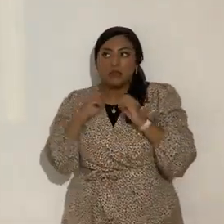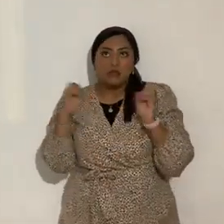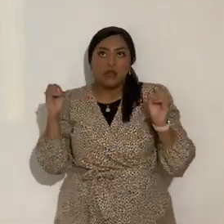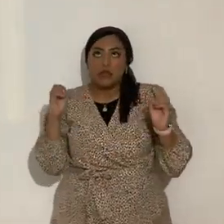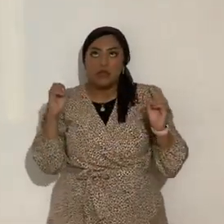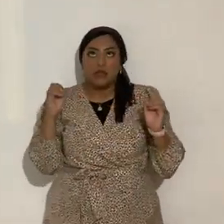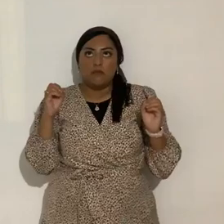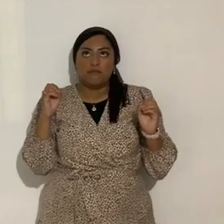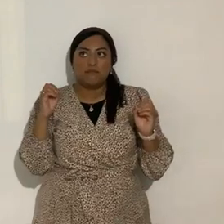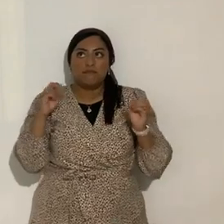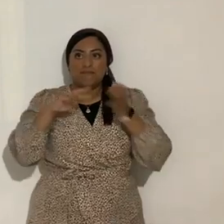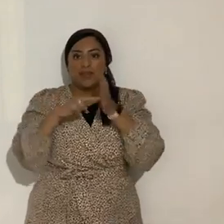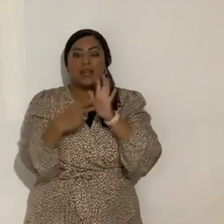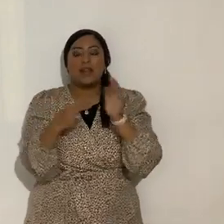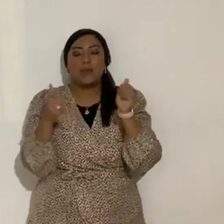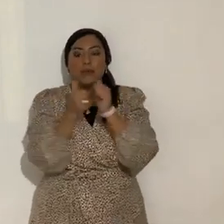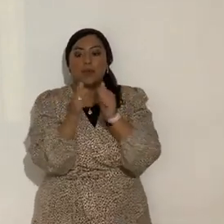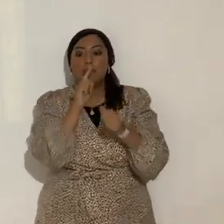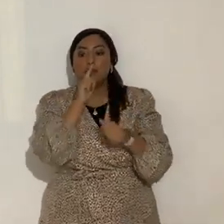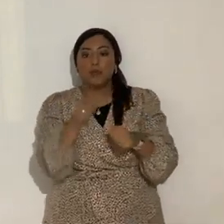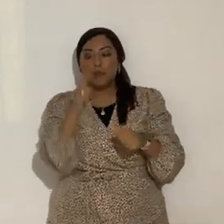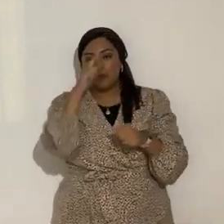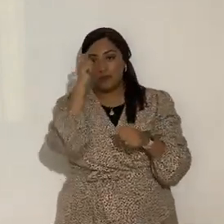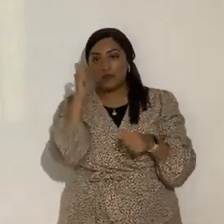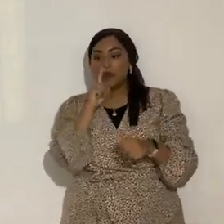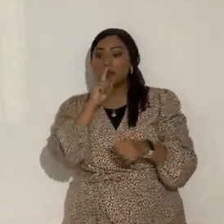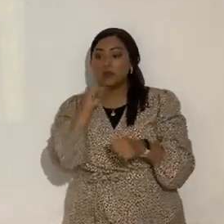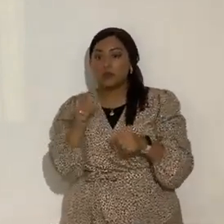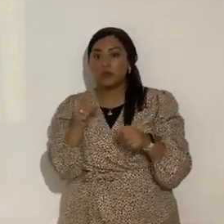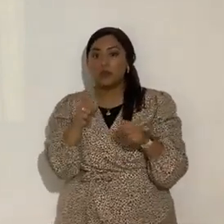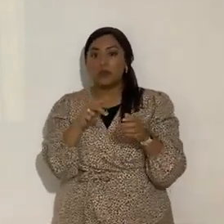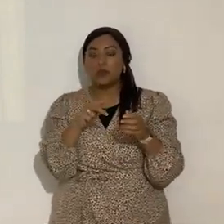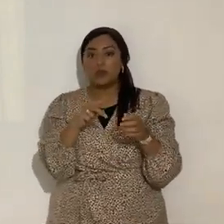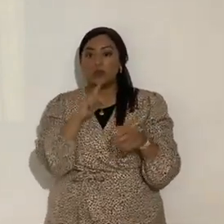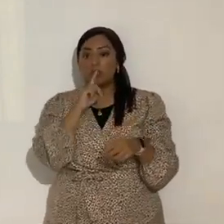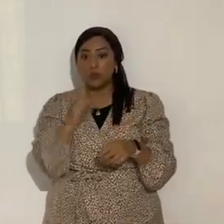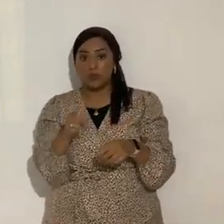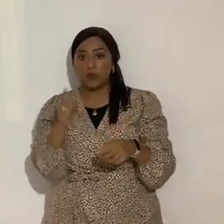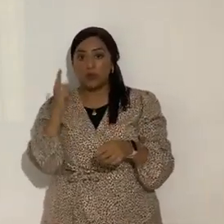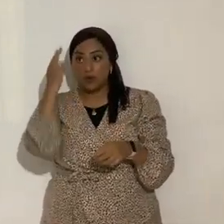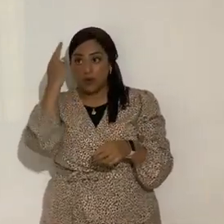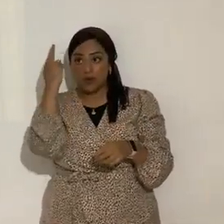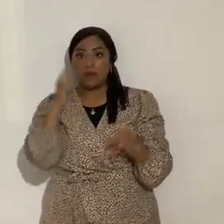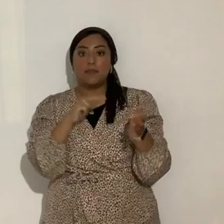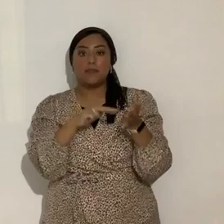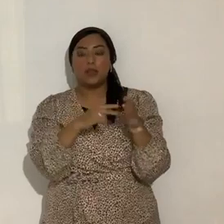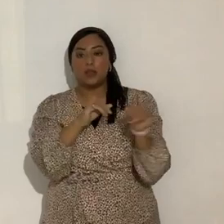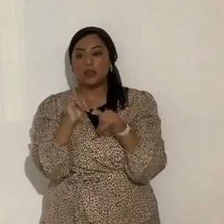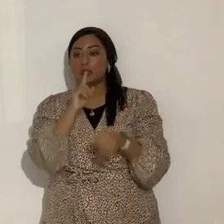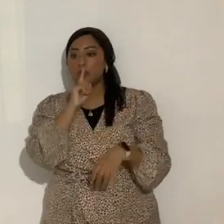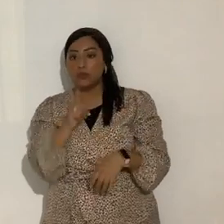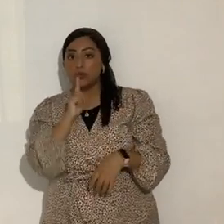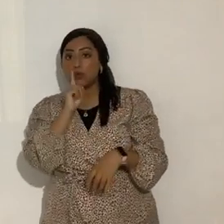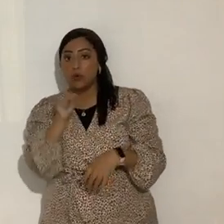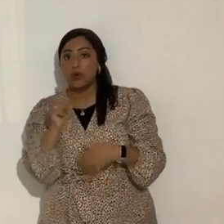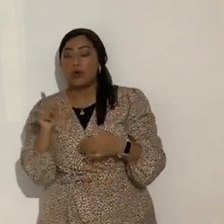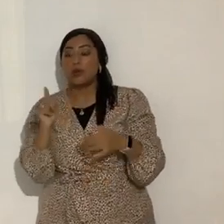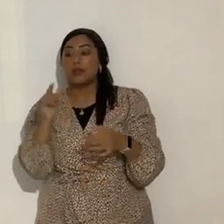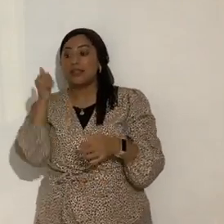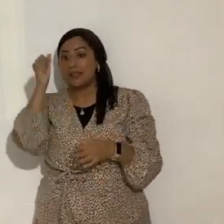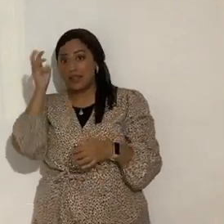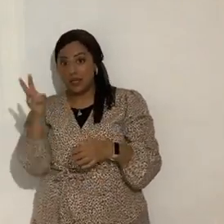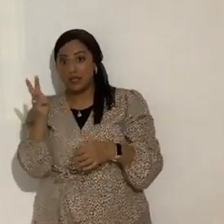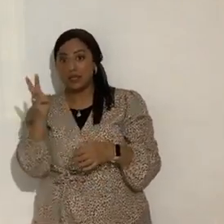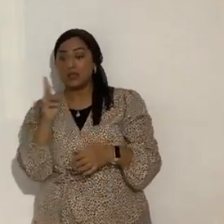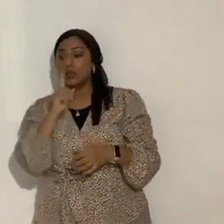la realidad. Porque la realidad es igual a verdad. Y la verdad es Yahshua HaMashiach. Y en la verdad no